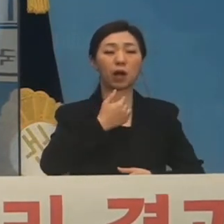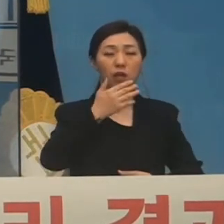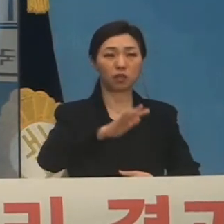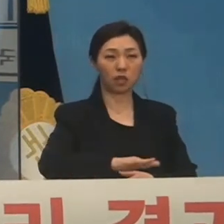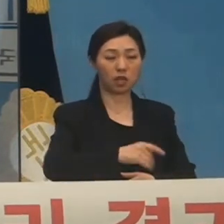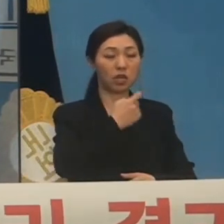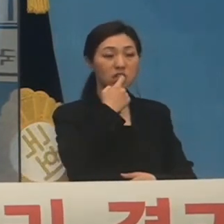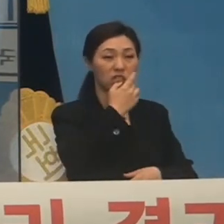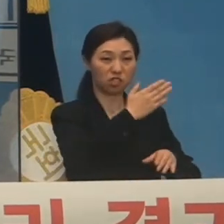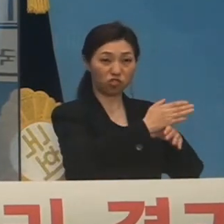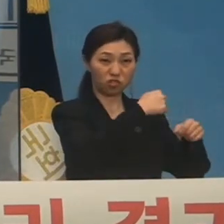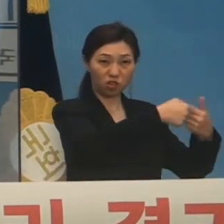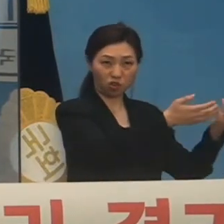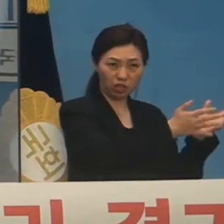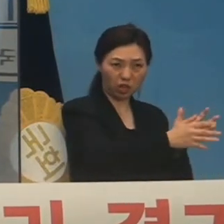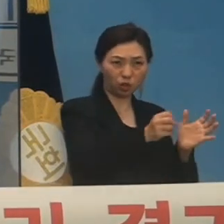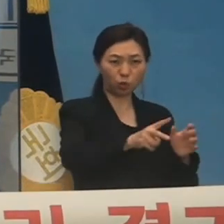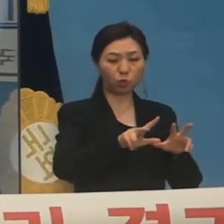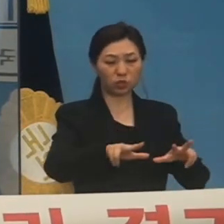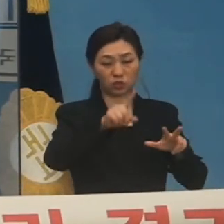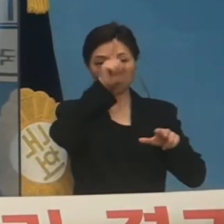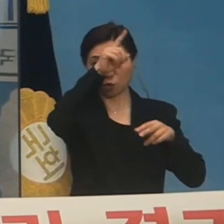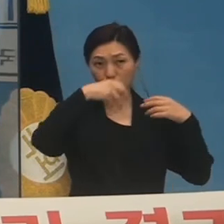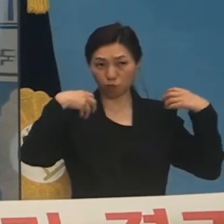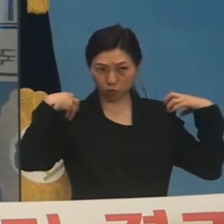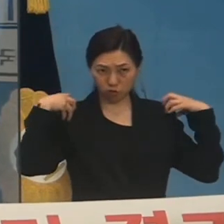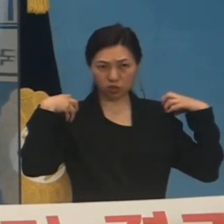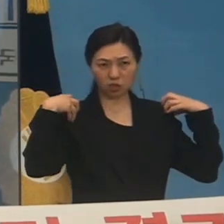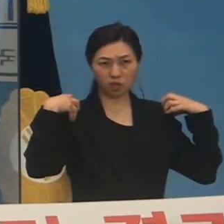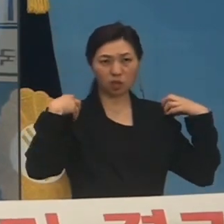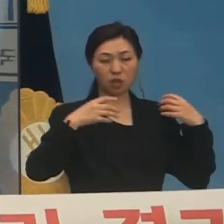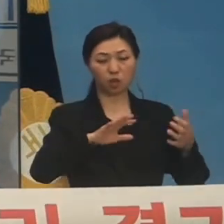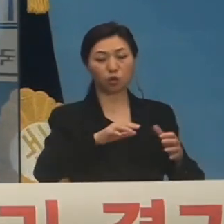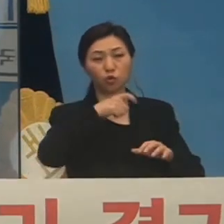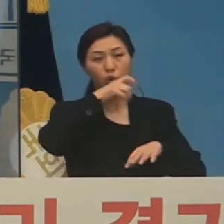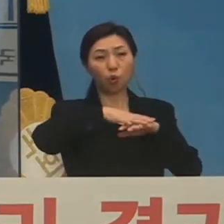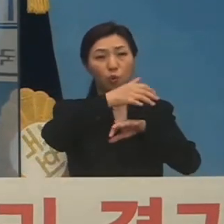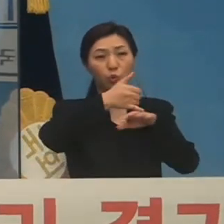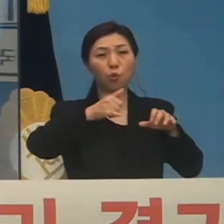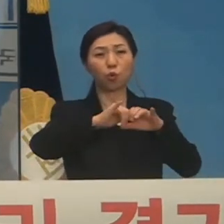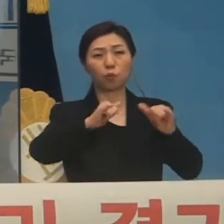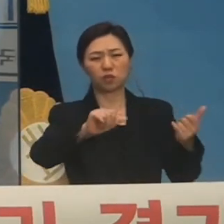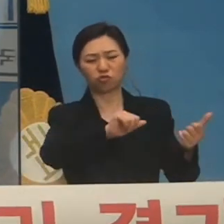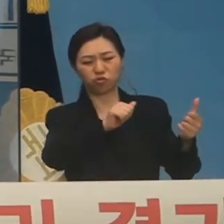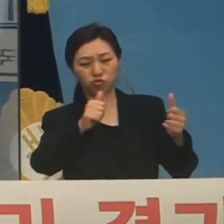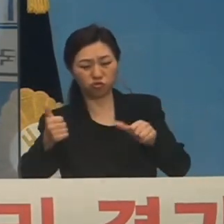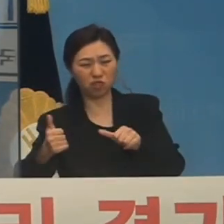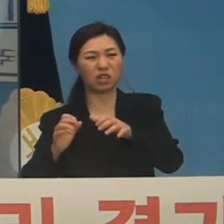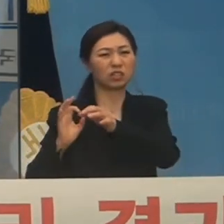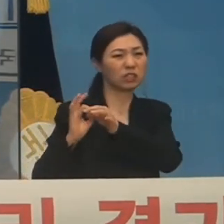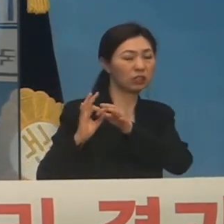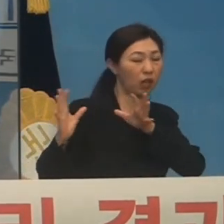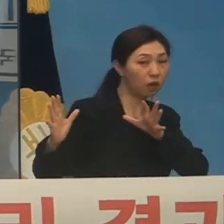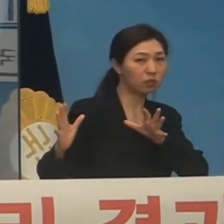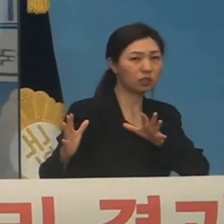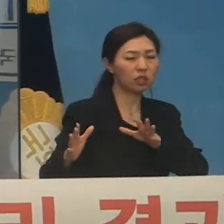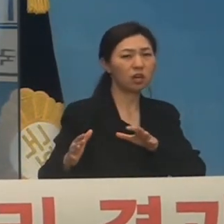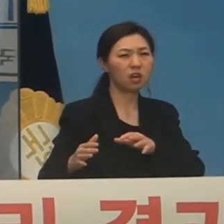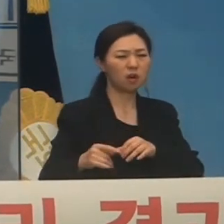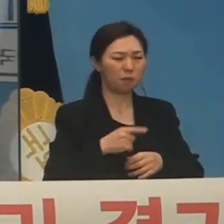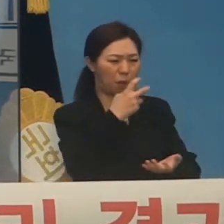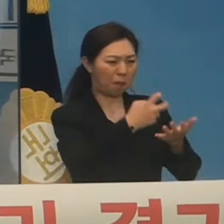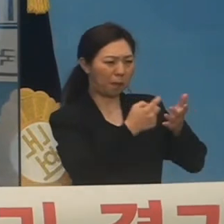국민들이야 농민들이야 듣든 말든 마음대로 양목관리법을 변경하고 농민들을 대란으로 몰고